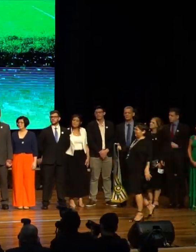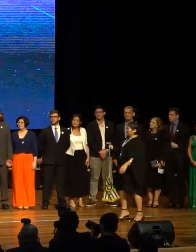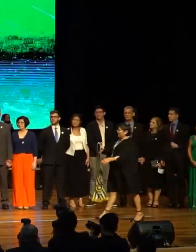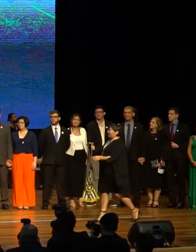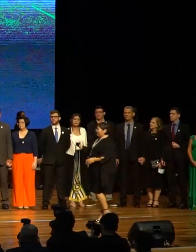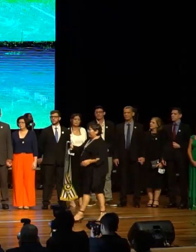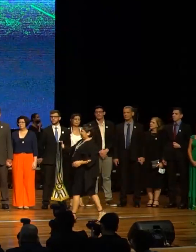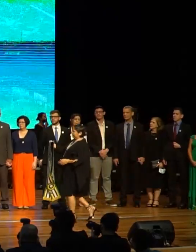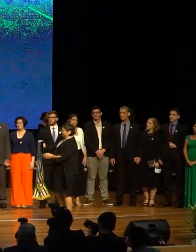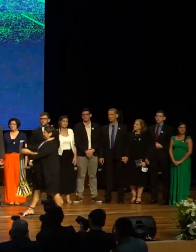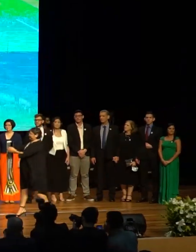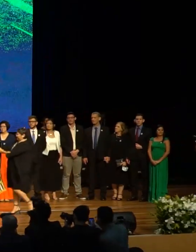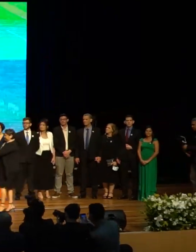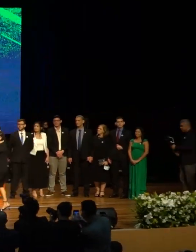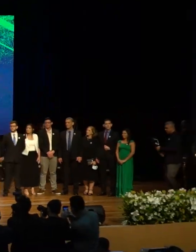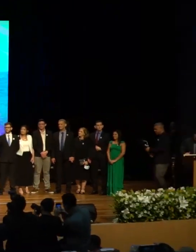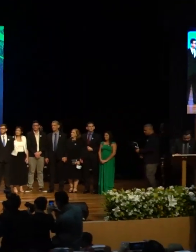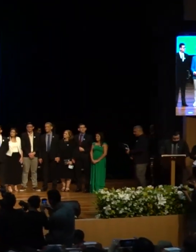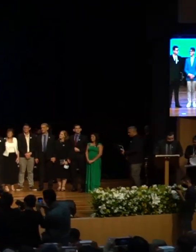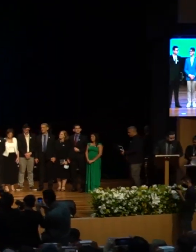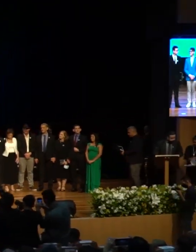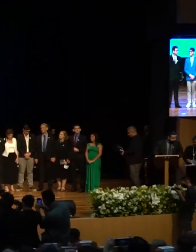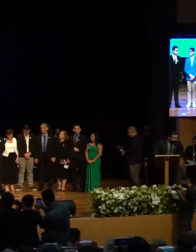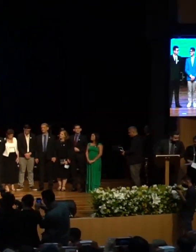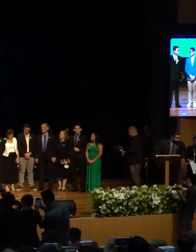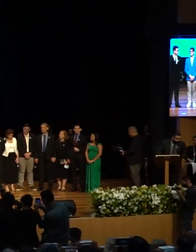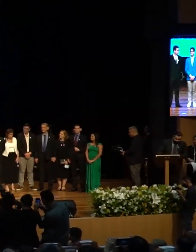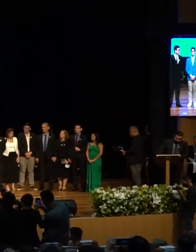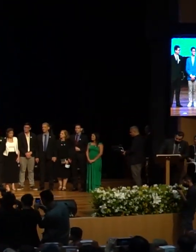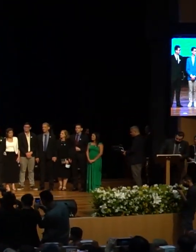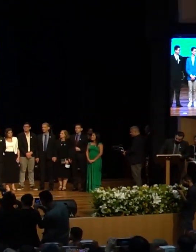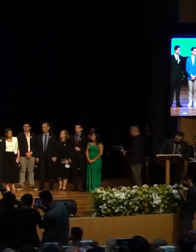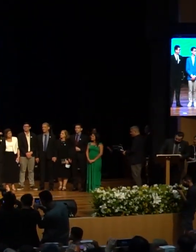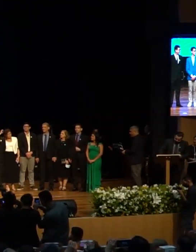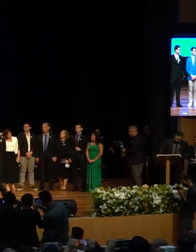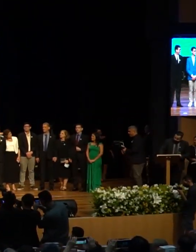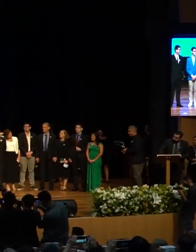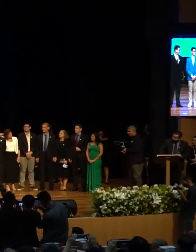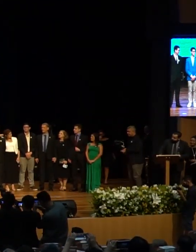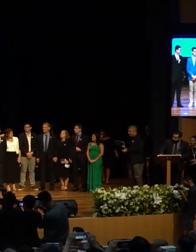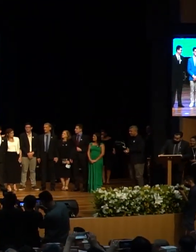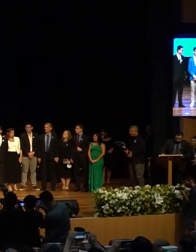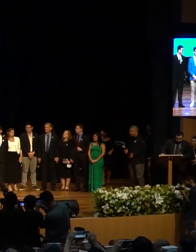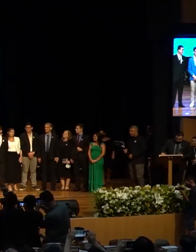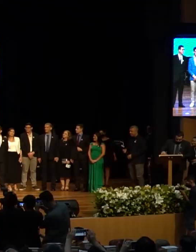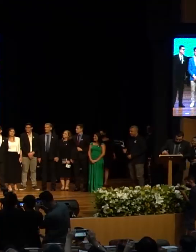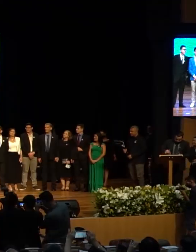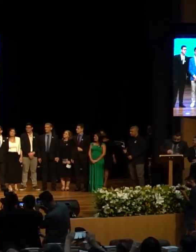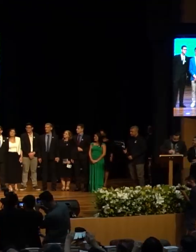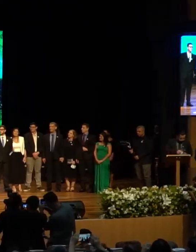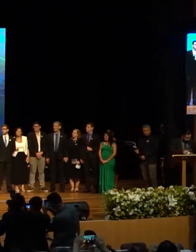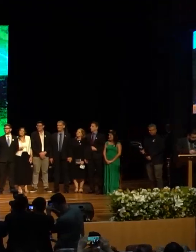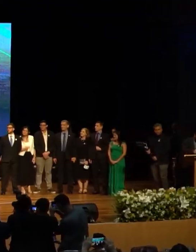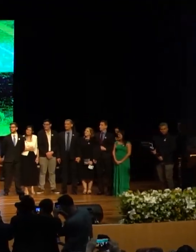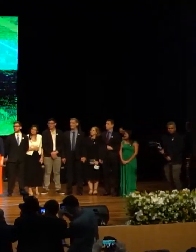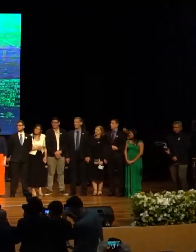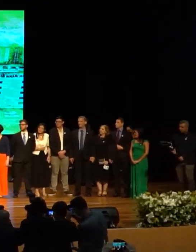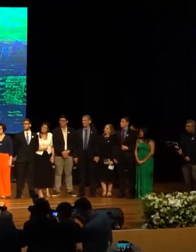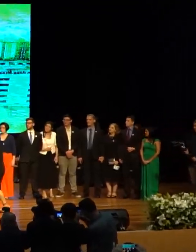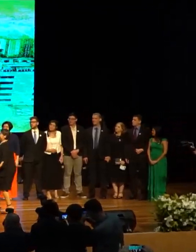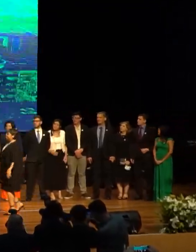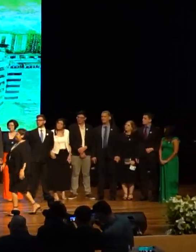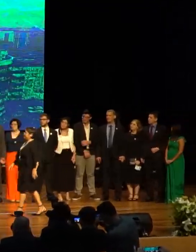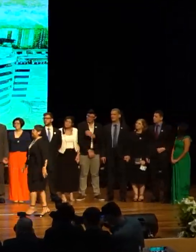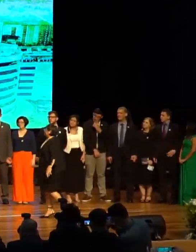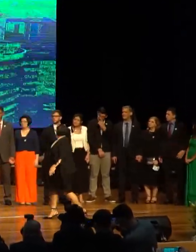senhores, falo de todo o meu coração, de um governo que está tendo todas as contas aprovadas, né?